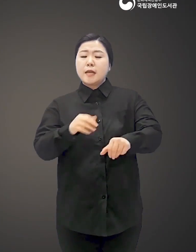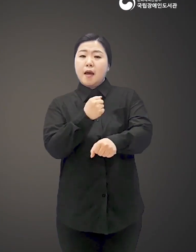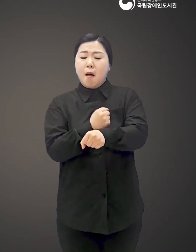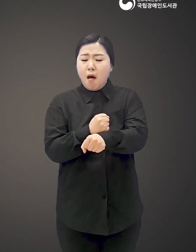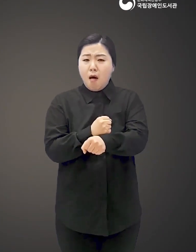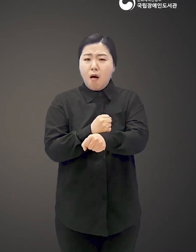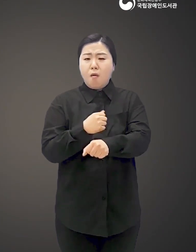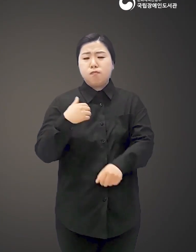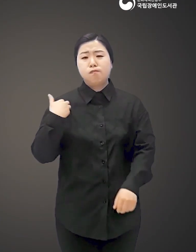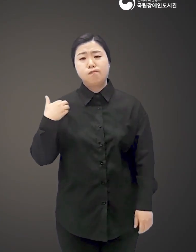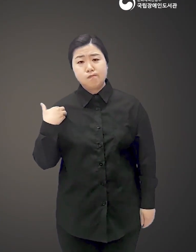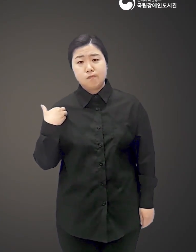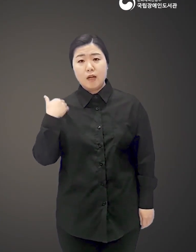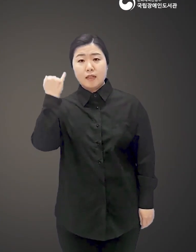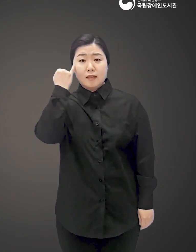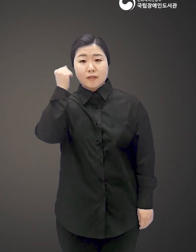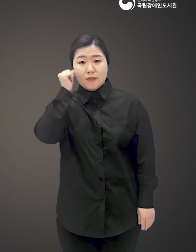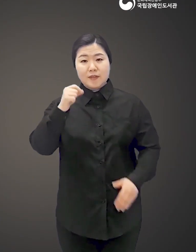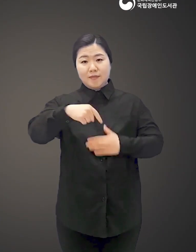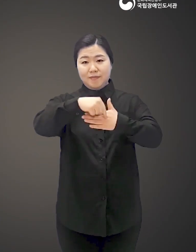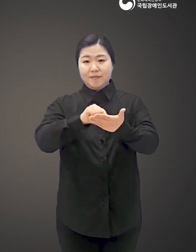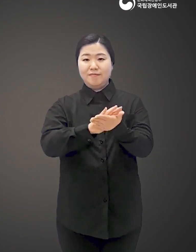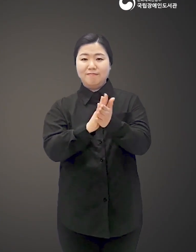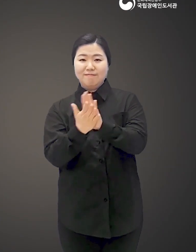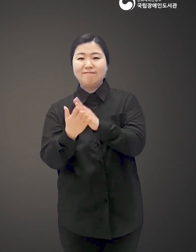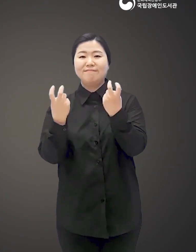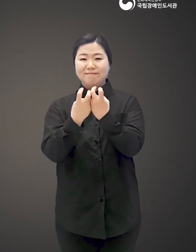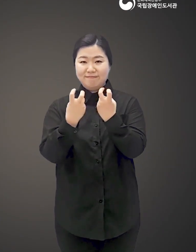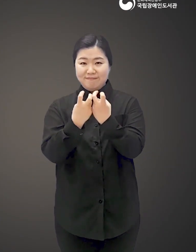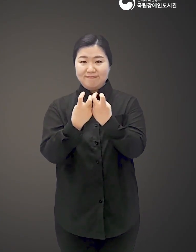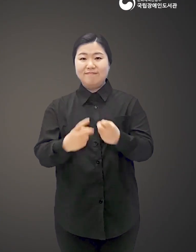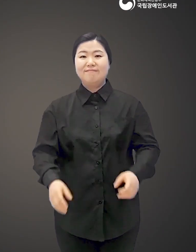지금 당장 뭘 해야 할지 모르겠는